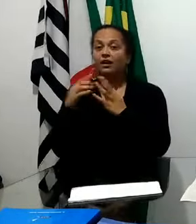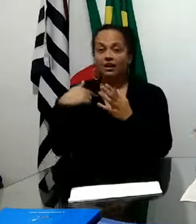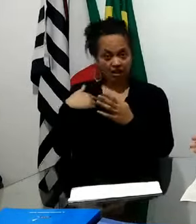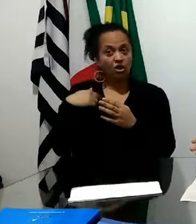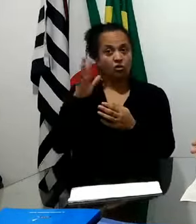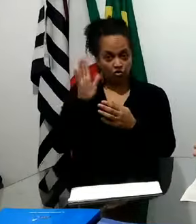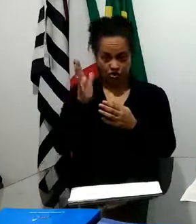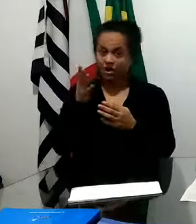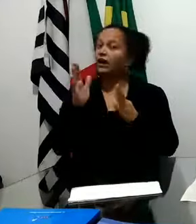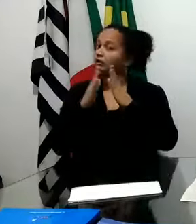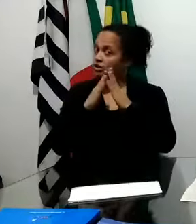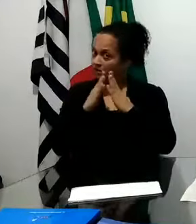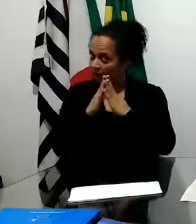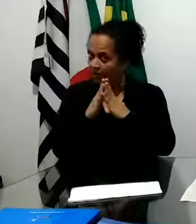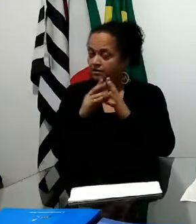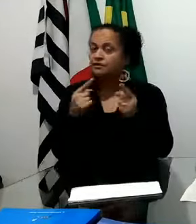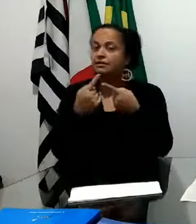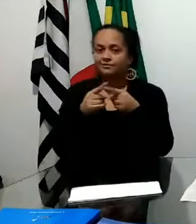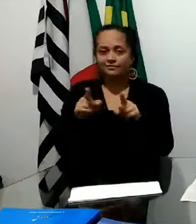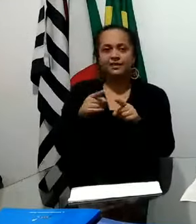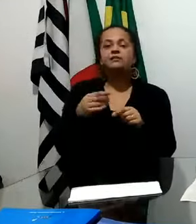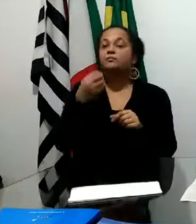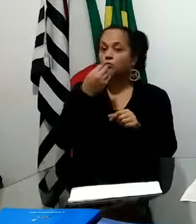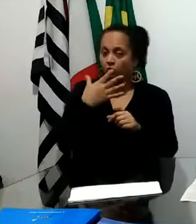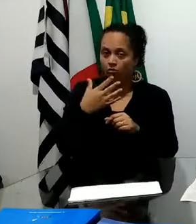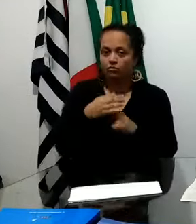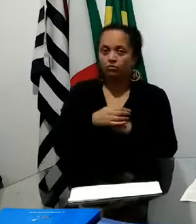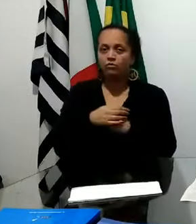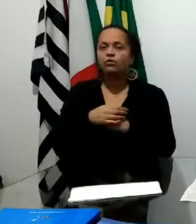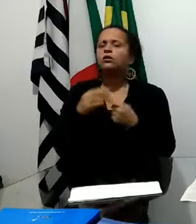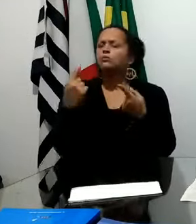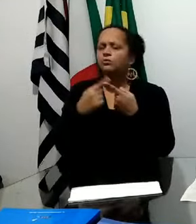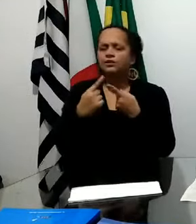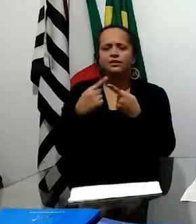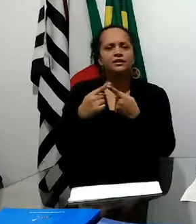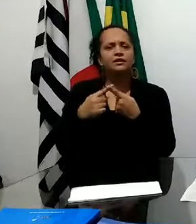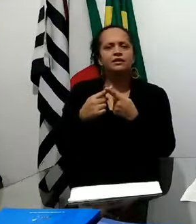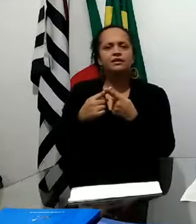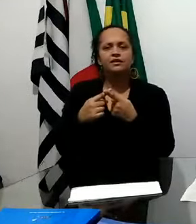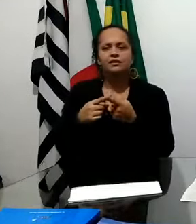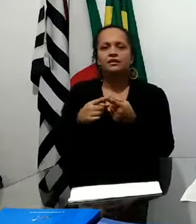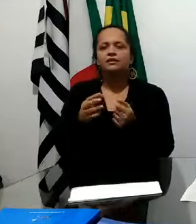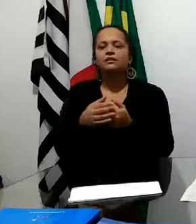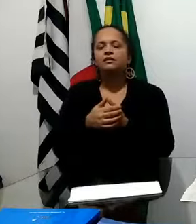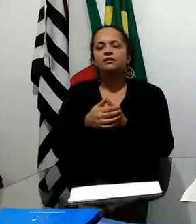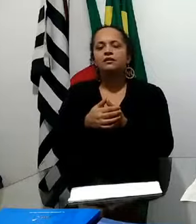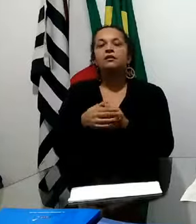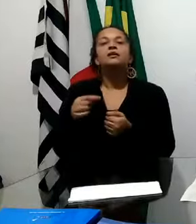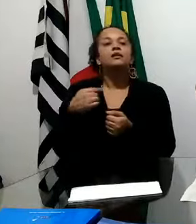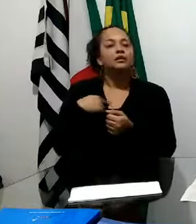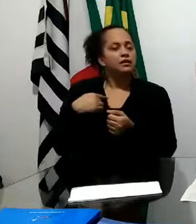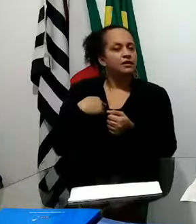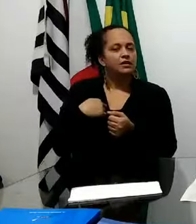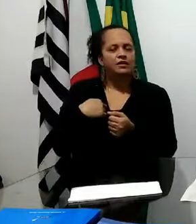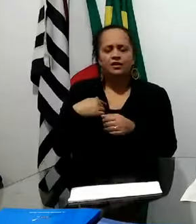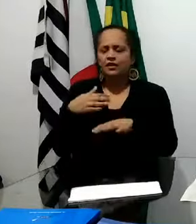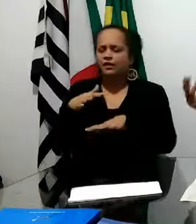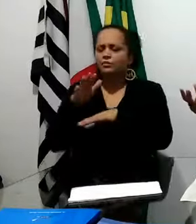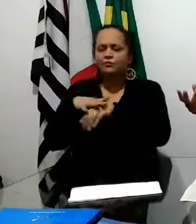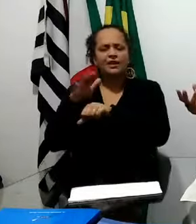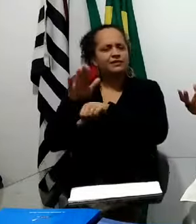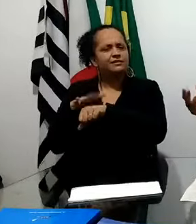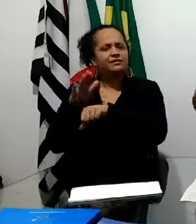não trabalhava fora, mas para mim tem sido uma benção esse período, aonde eu tenho tido um tempo, né,